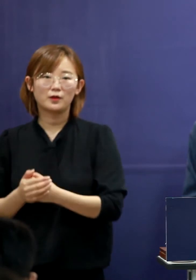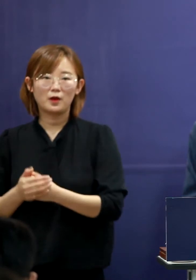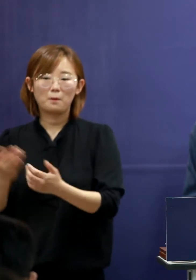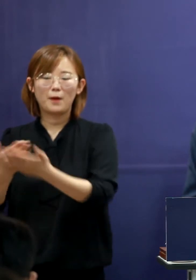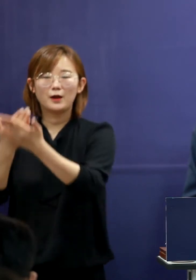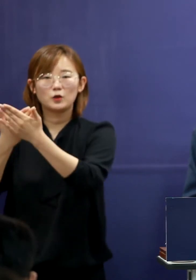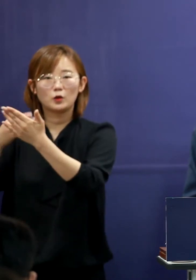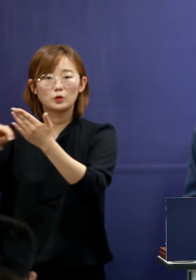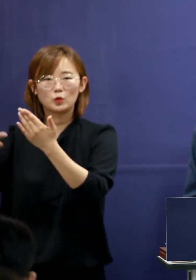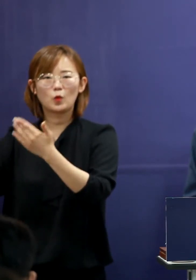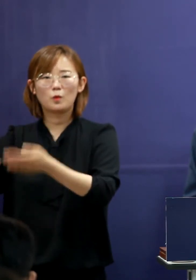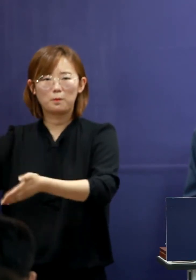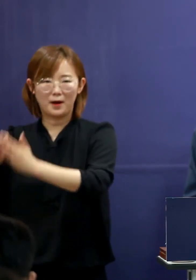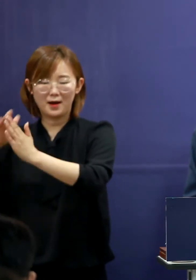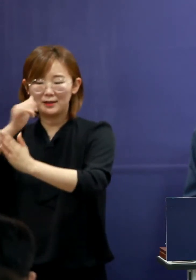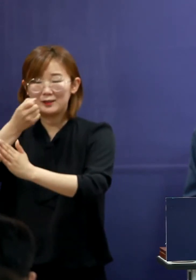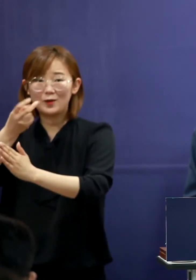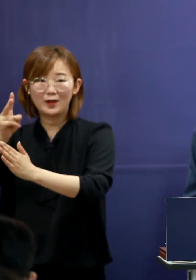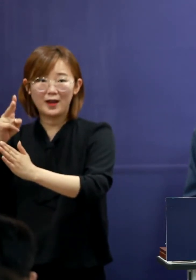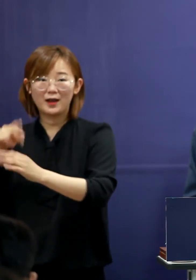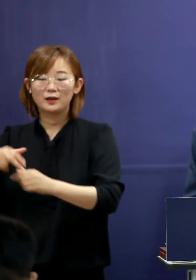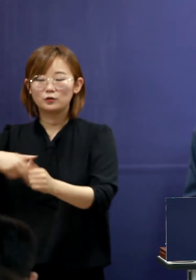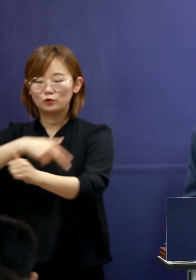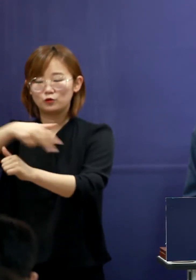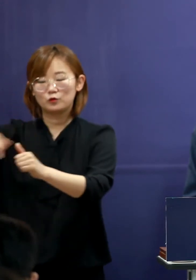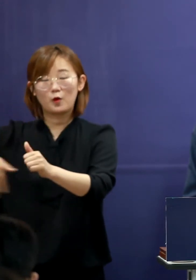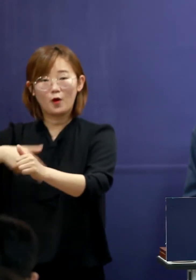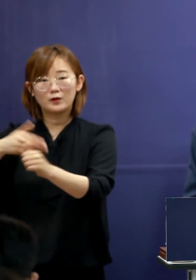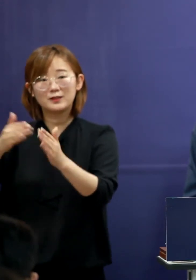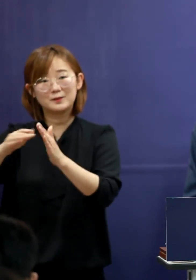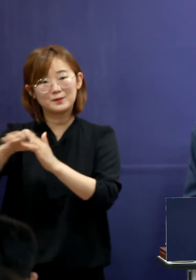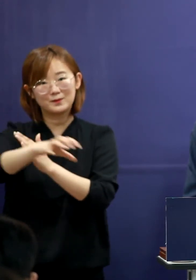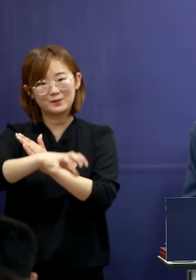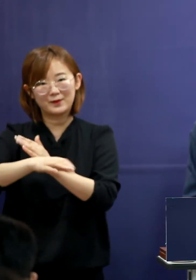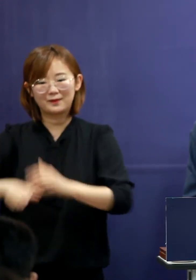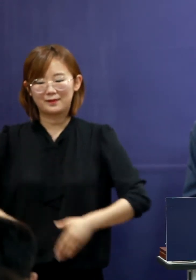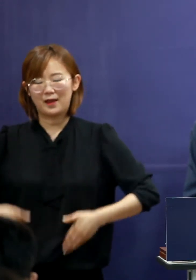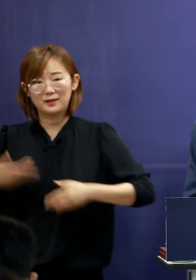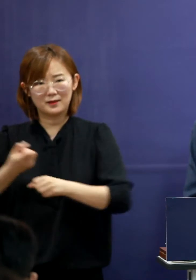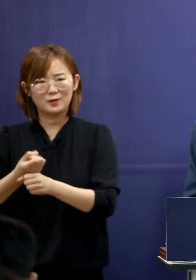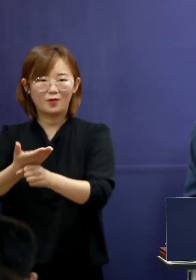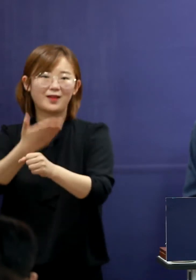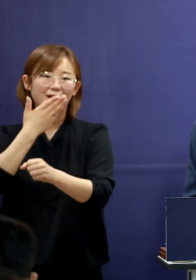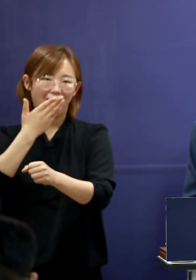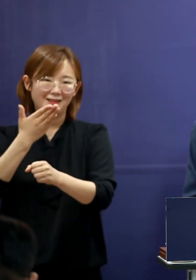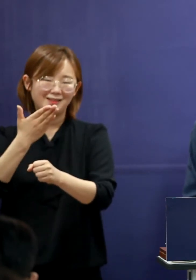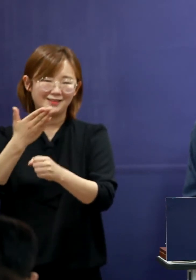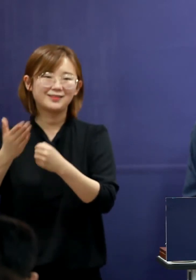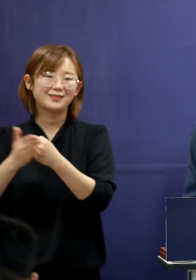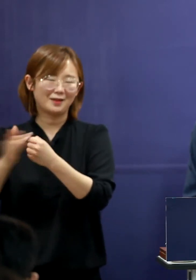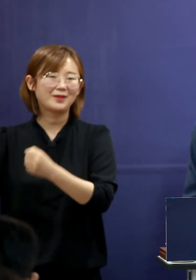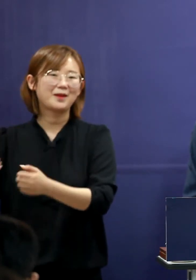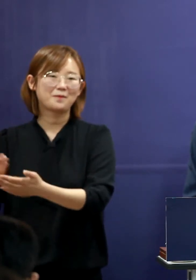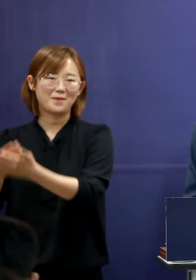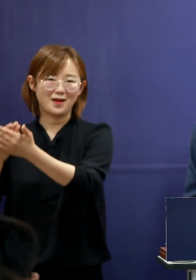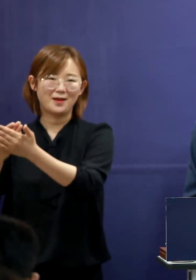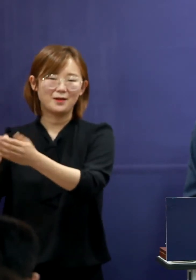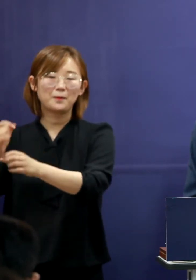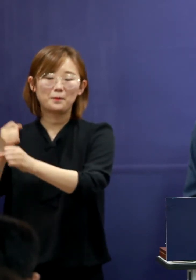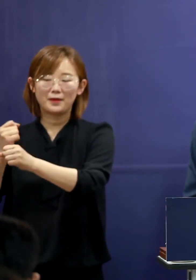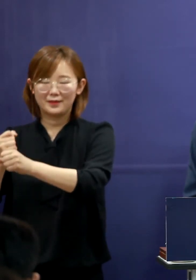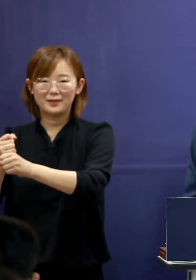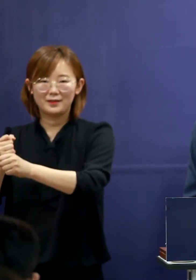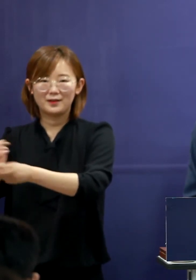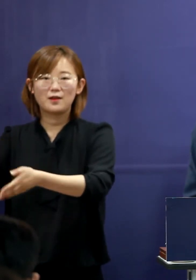그 주변에 난방 공급이 가능하리라 이렇게 생각해서 추진하고 있는 것으로 알고 있고